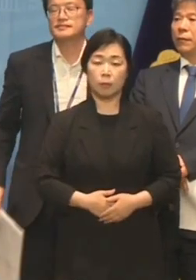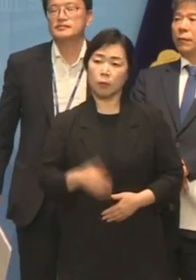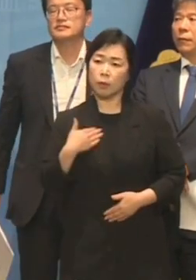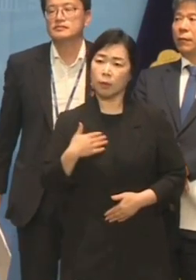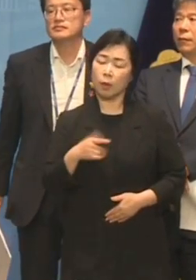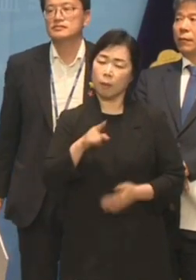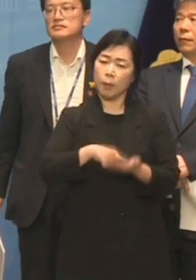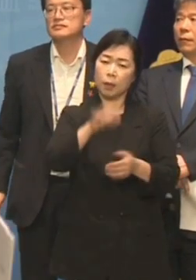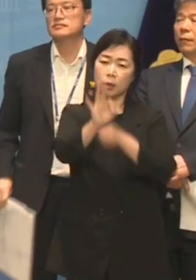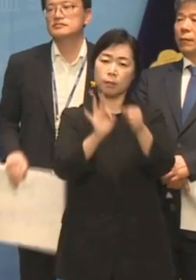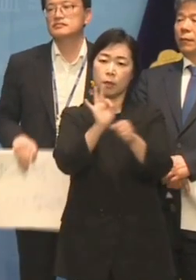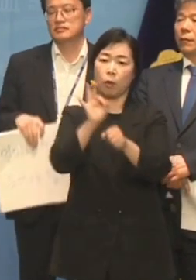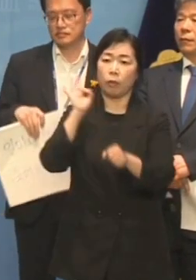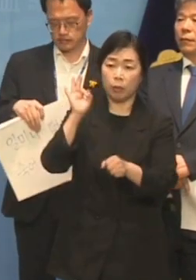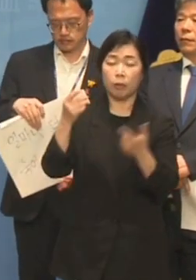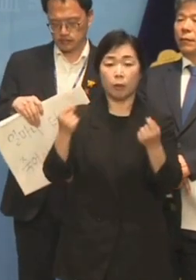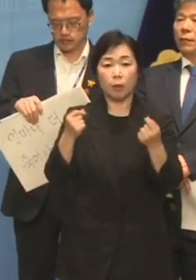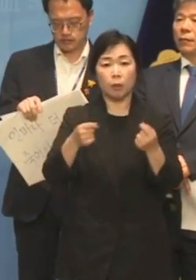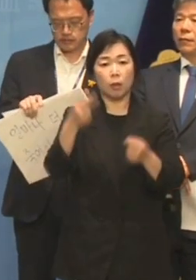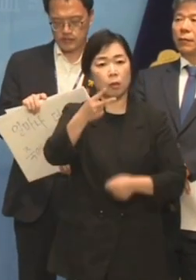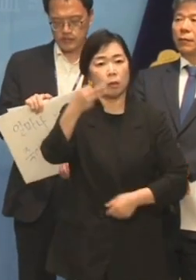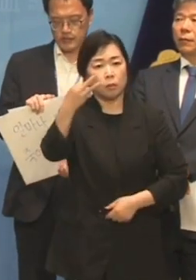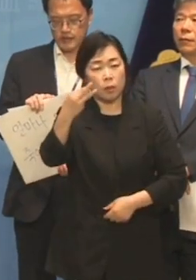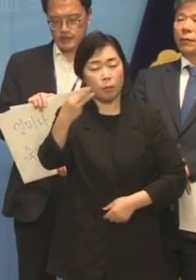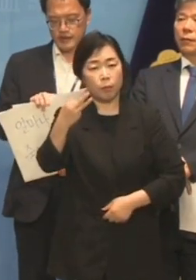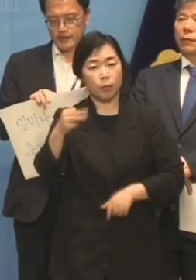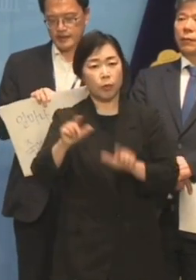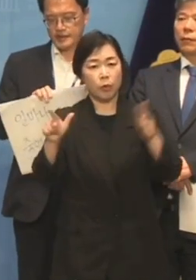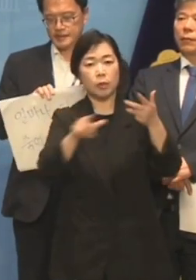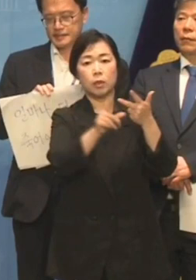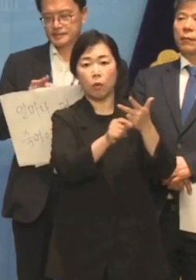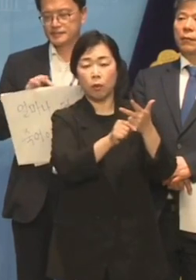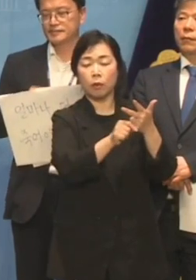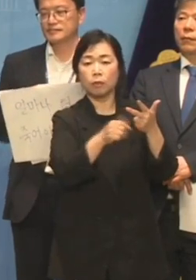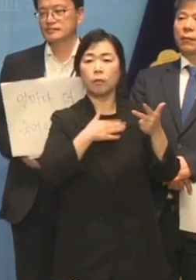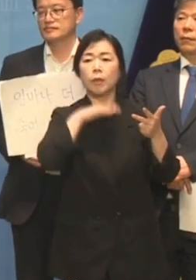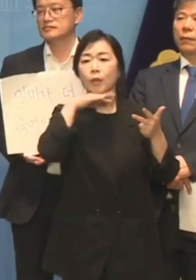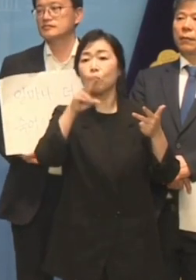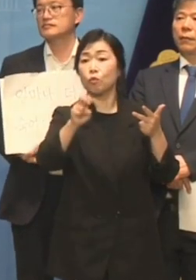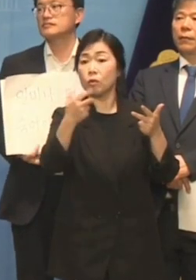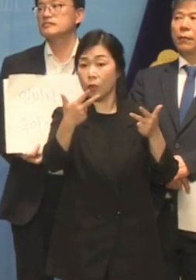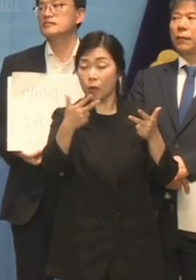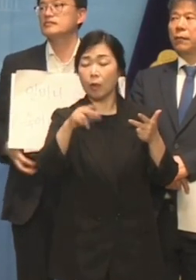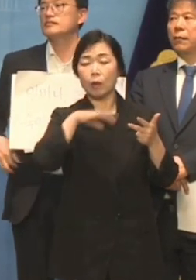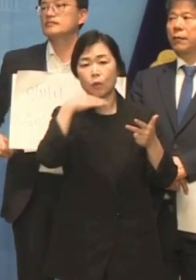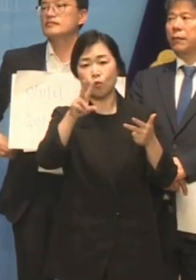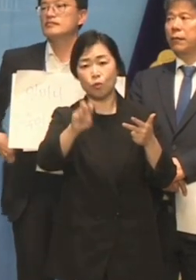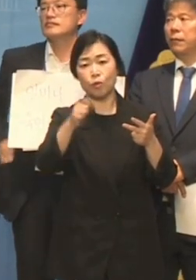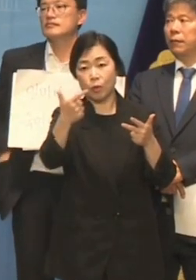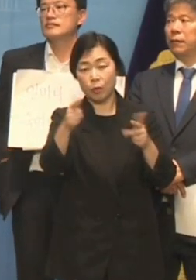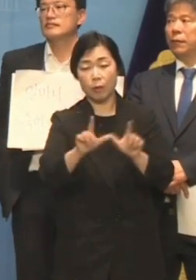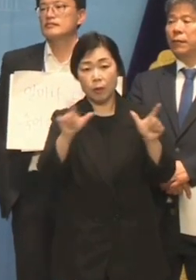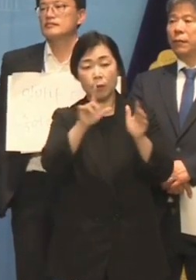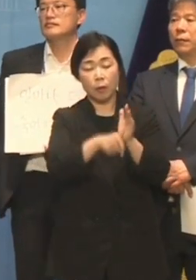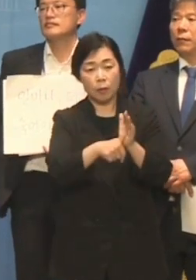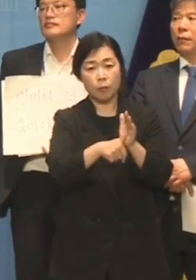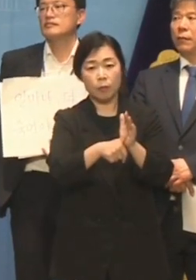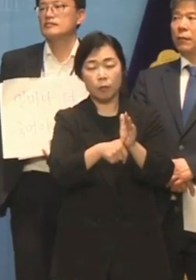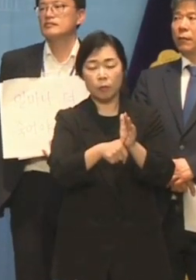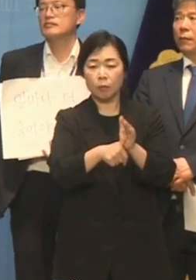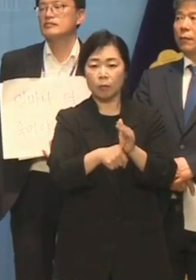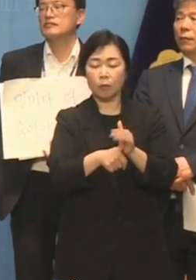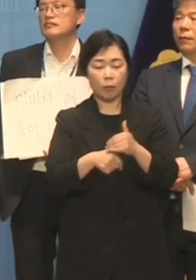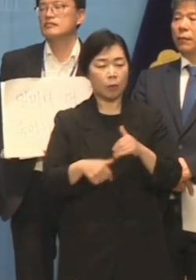저는 딱 10년 전에 2013년 7월 달에 당시 저는 26살이었는데 26살이 한 청년이